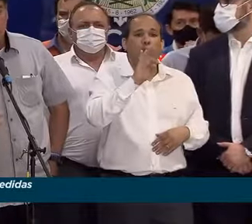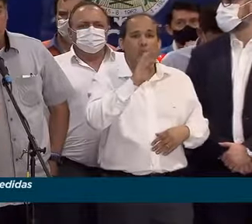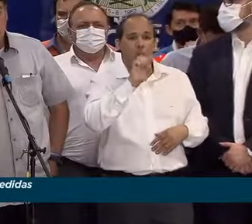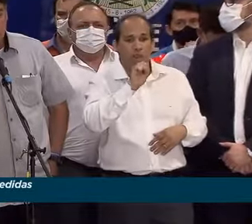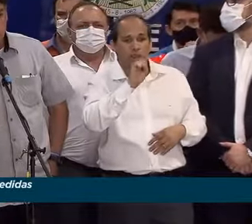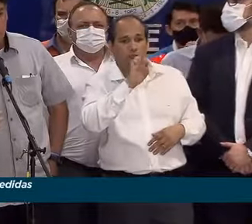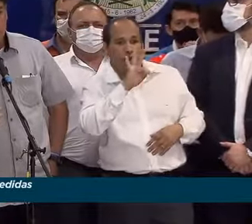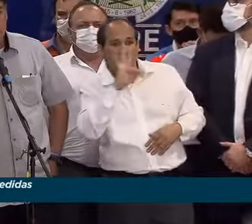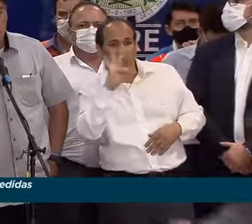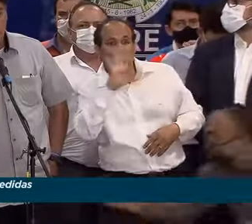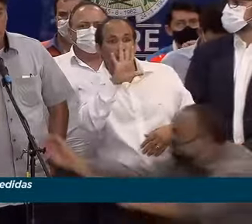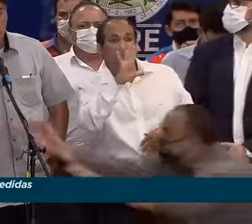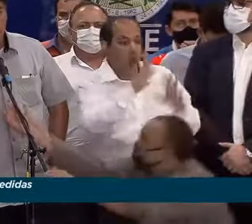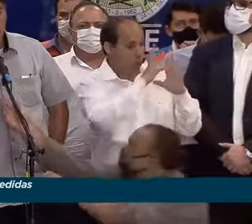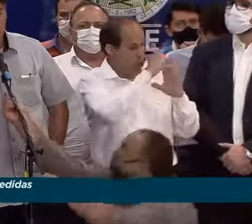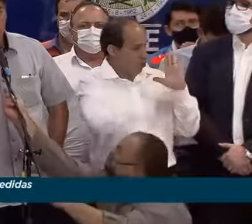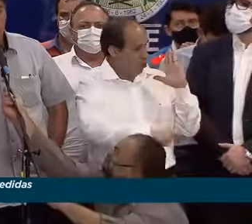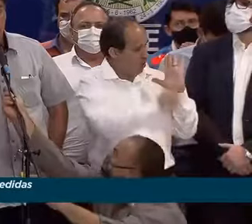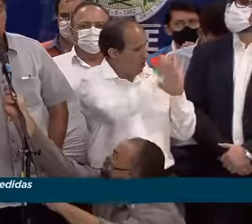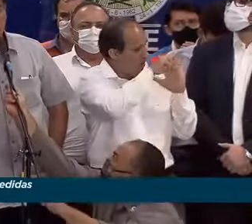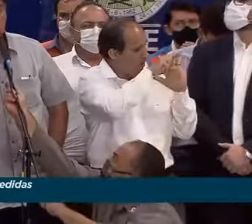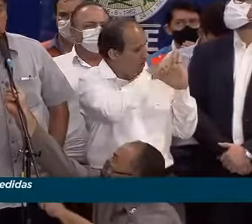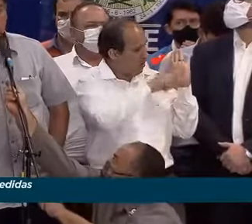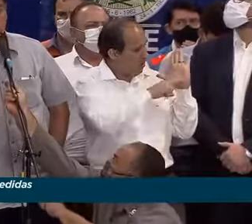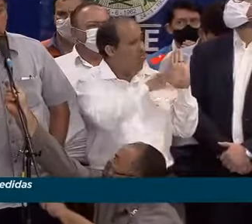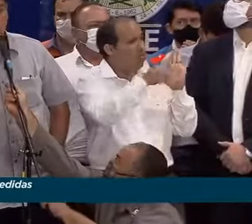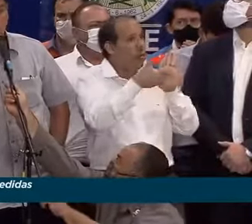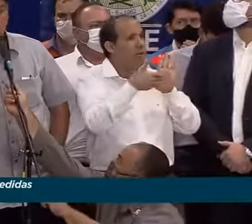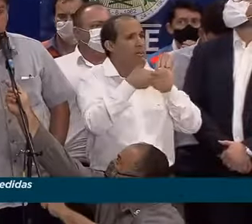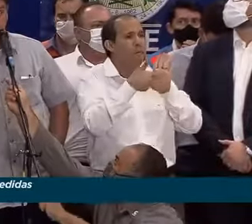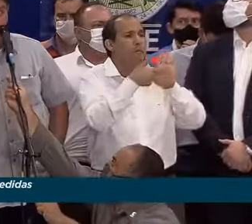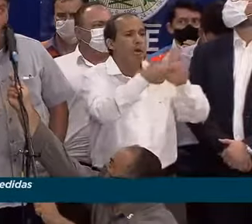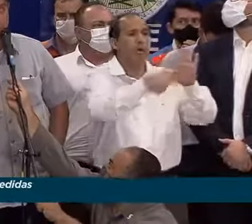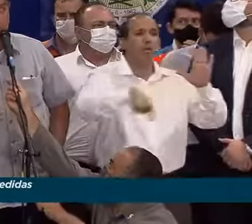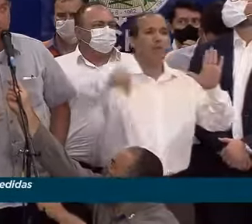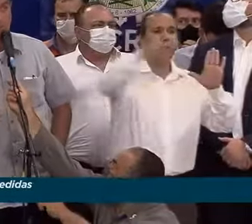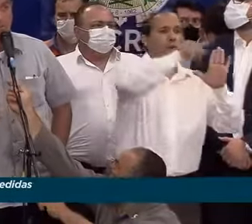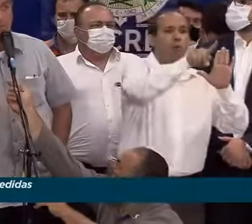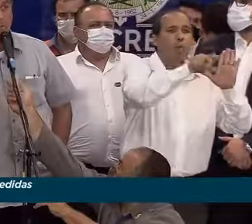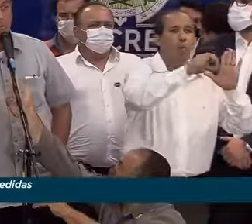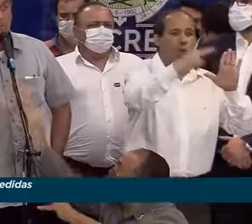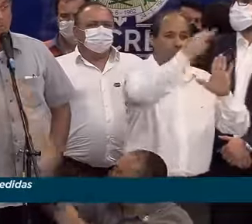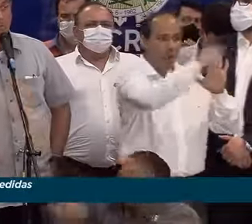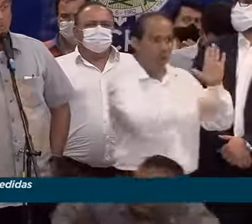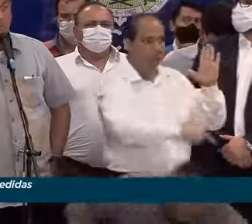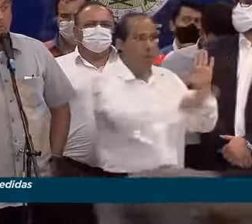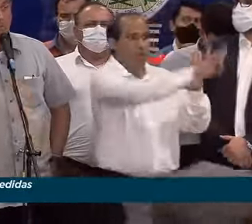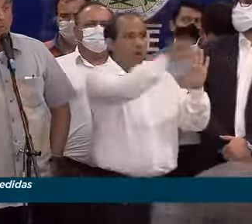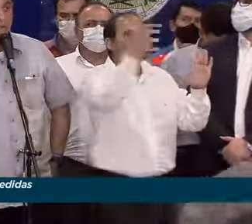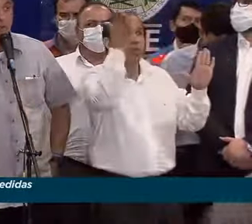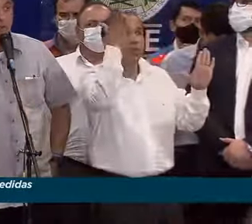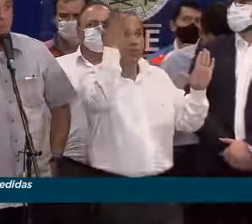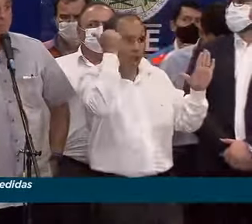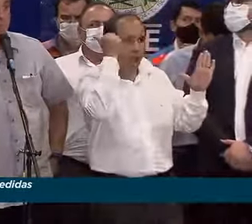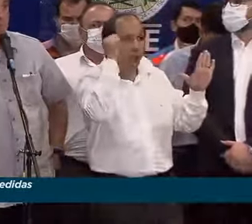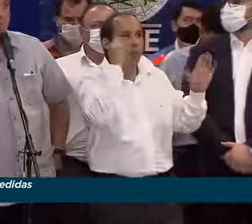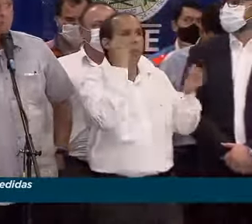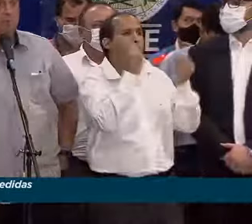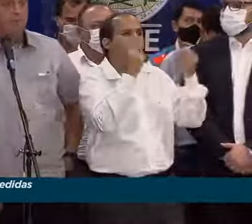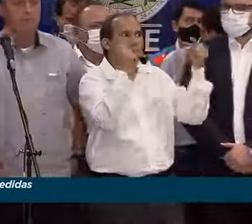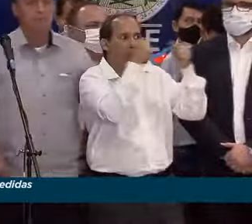cláusulas serão mostradas à população para que, na ponta da linha, cada um saiba o que está sendo